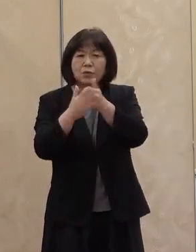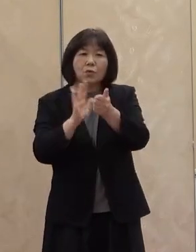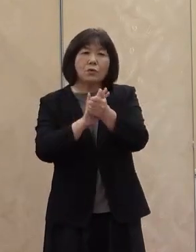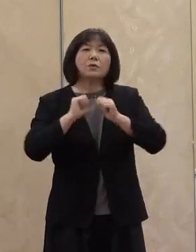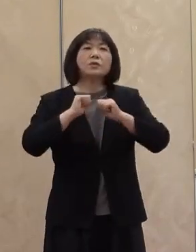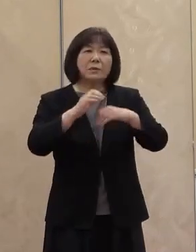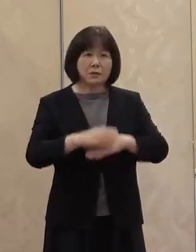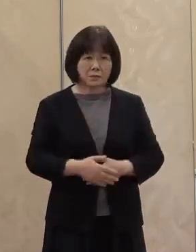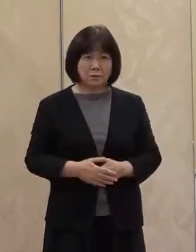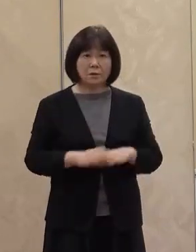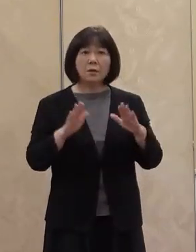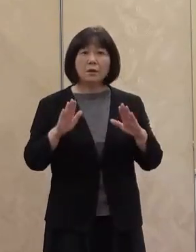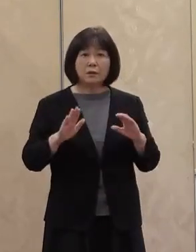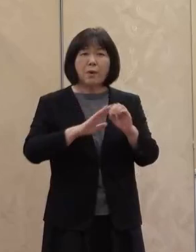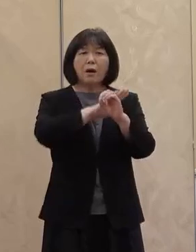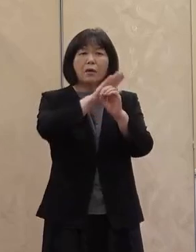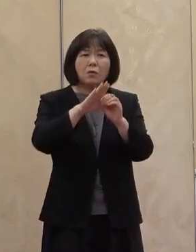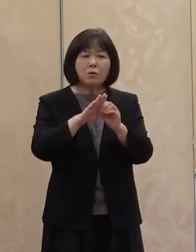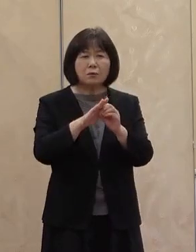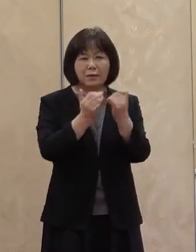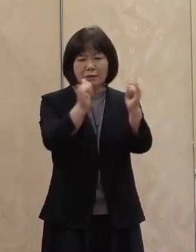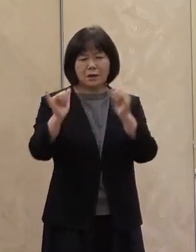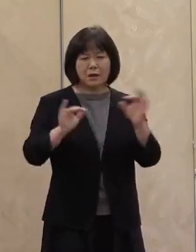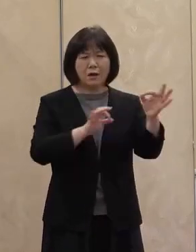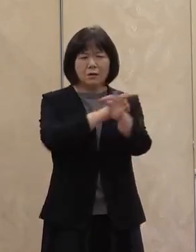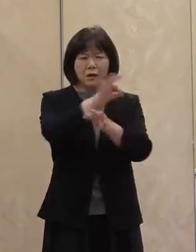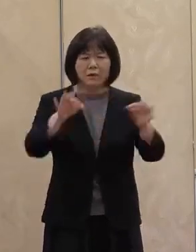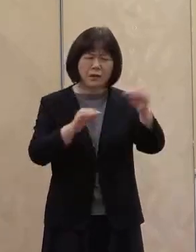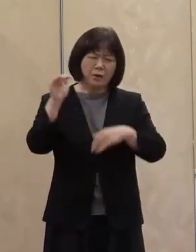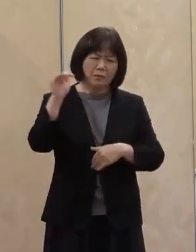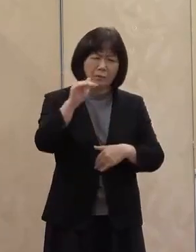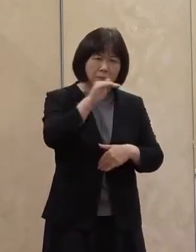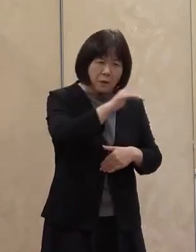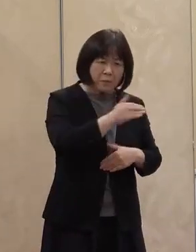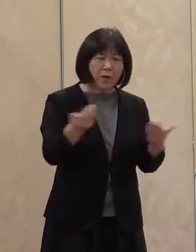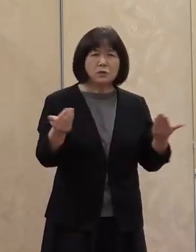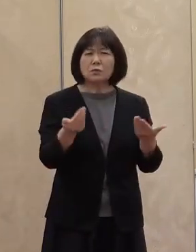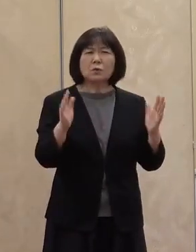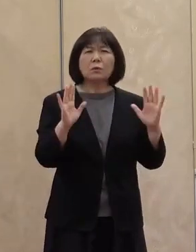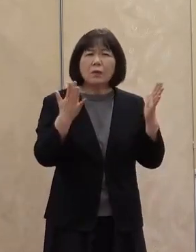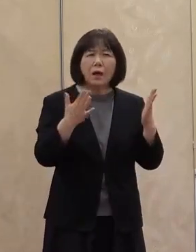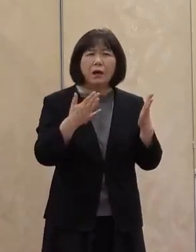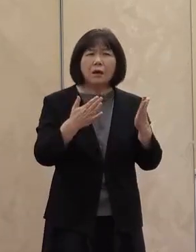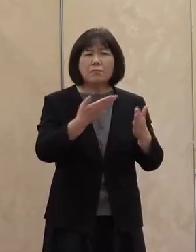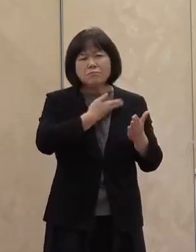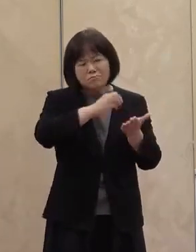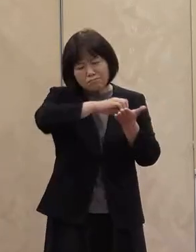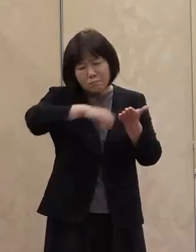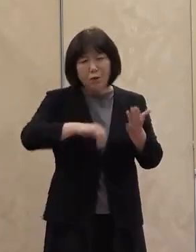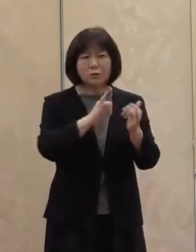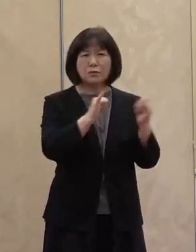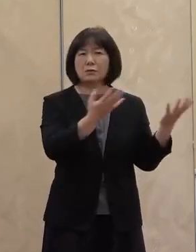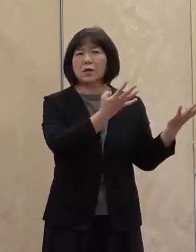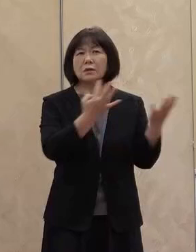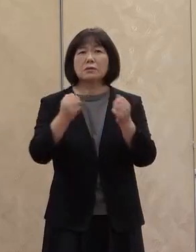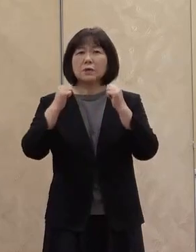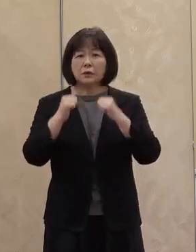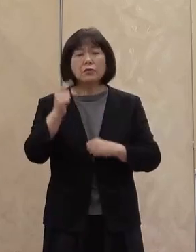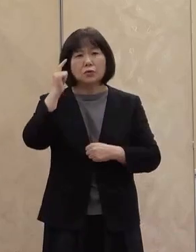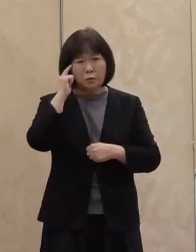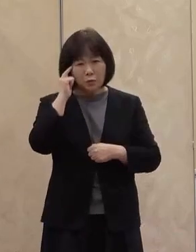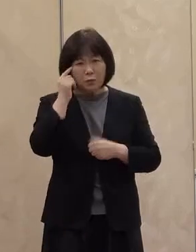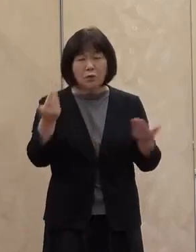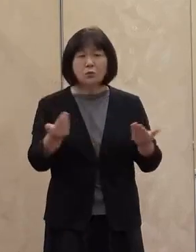ナで社会経済というのが傷んでいるのは間違いないですから、失業者が増えてくるのは間違いないわけですけど、それを一人でも減